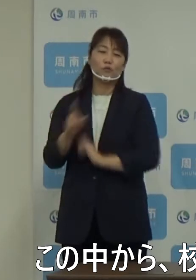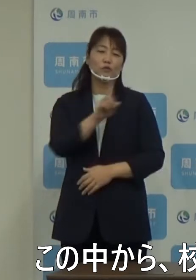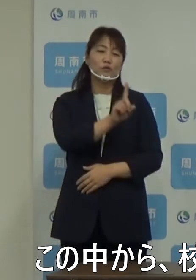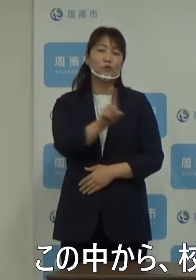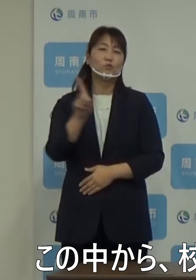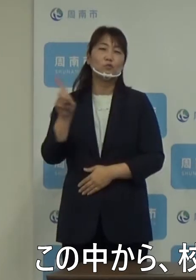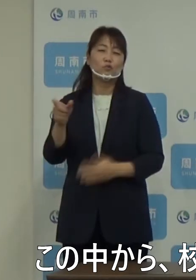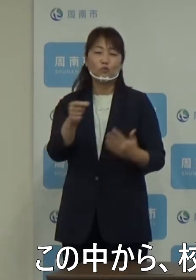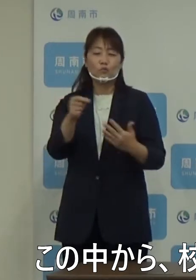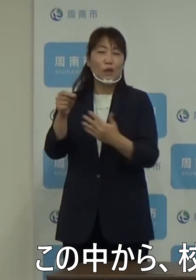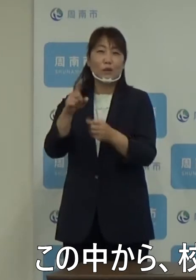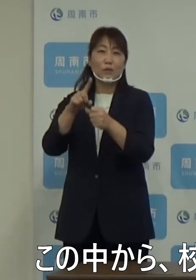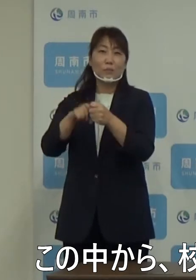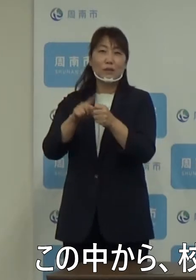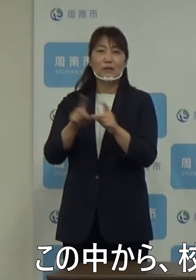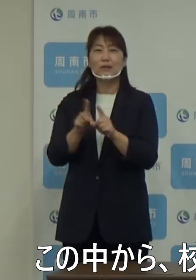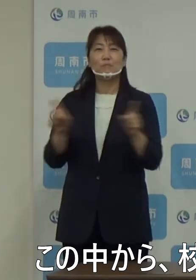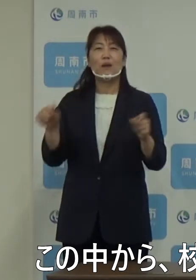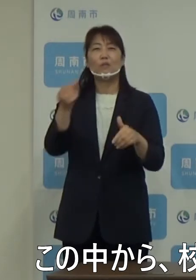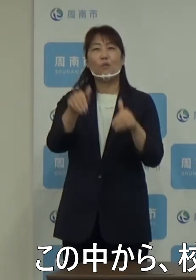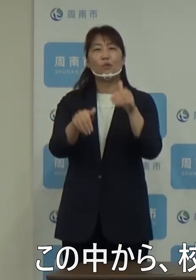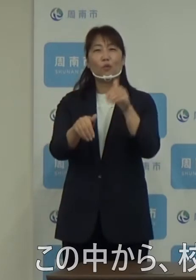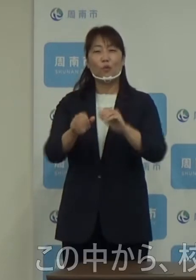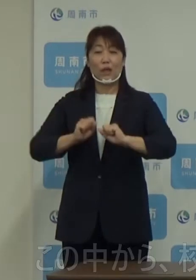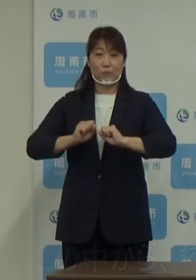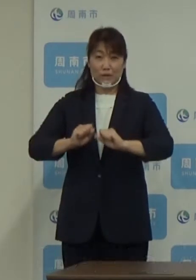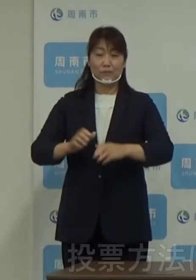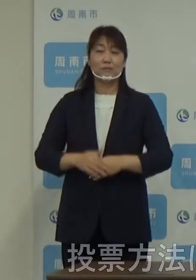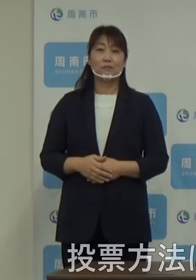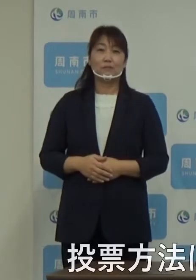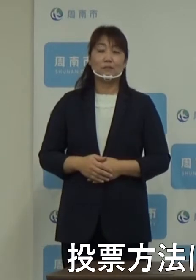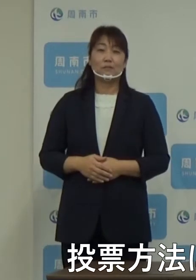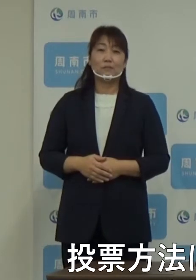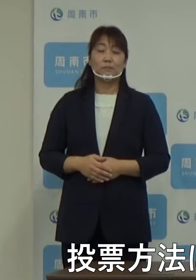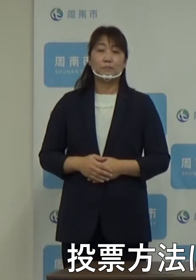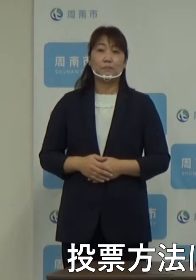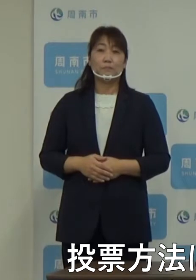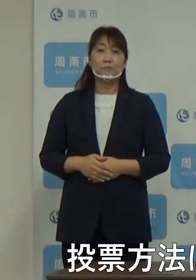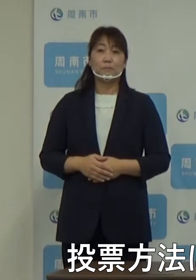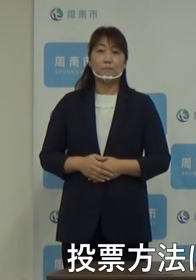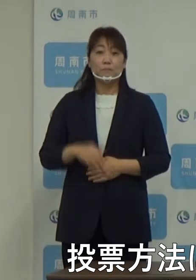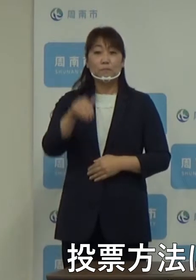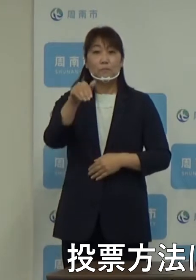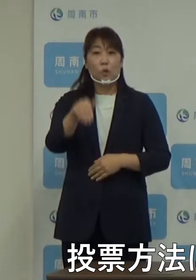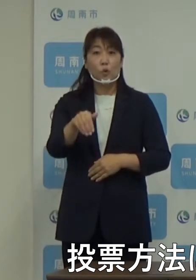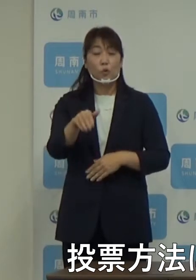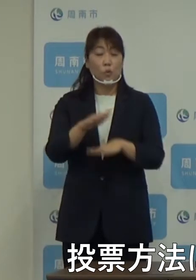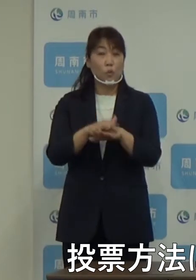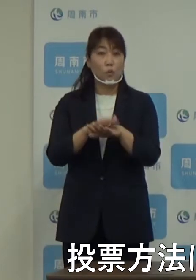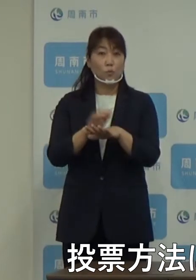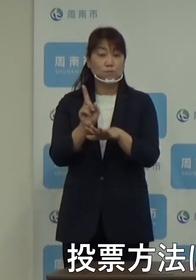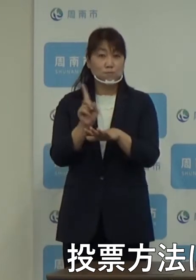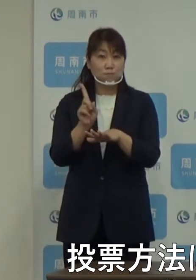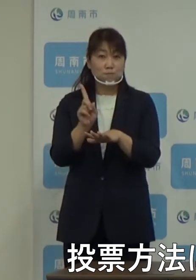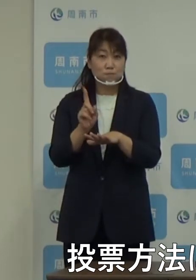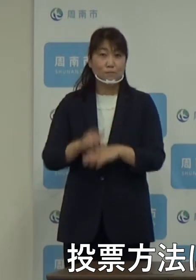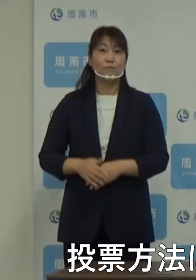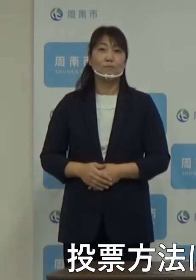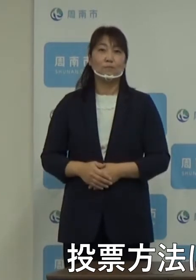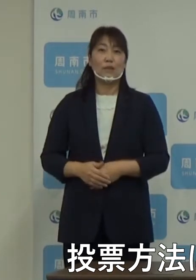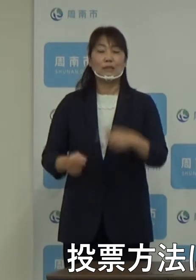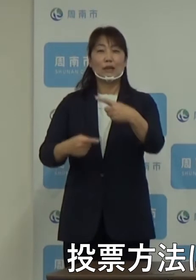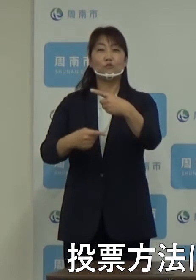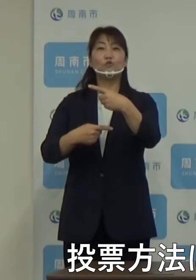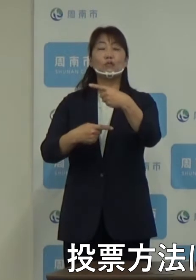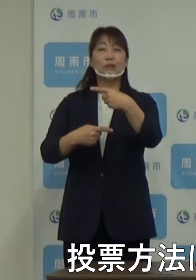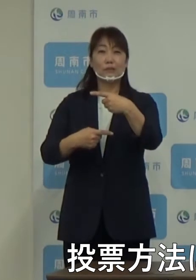決定するため一般投票を実施いたします。投票方法についてですが、1月